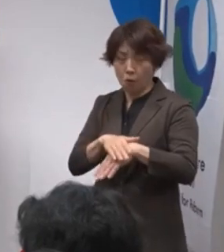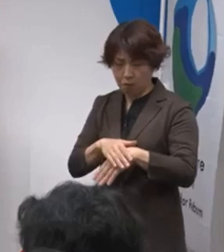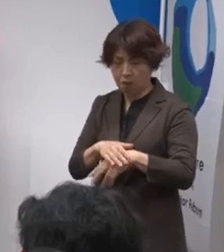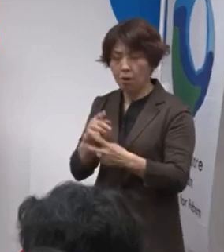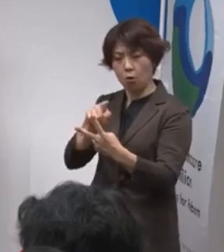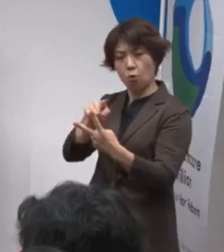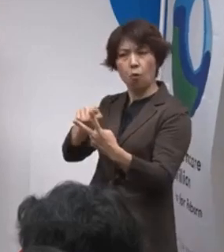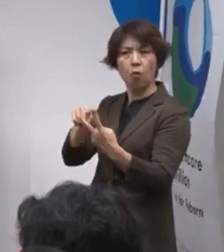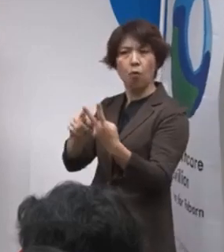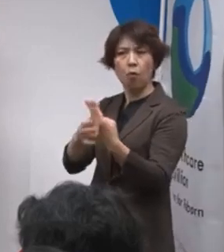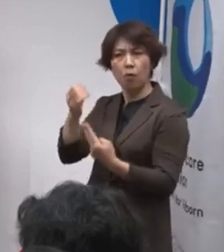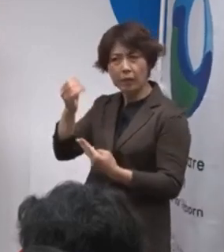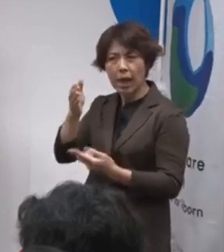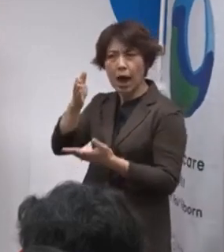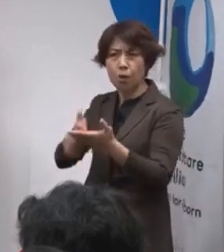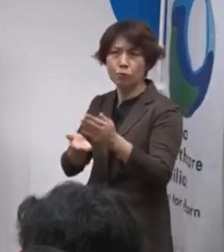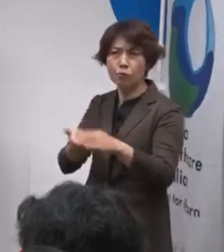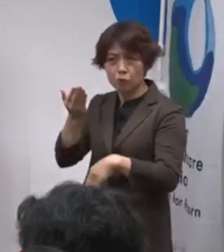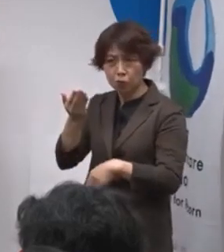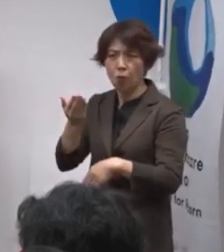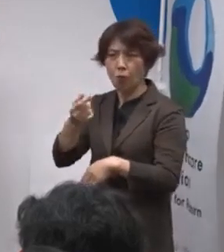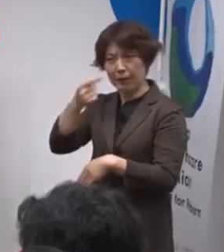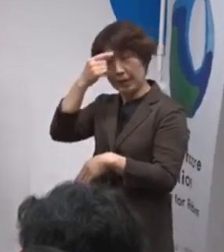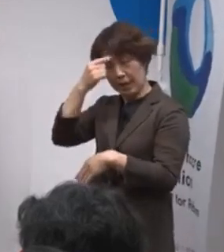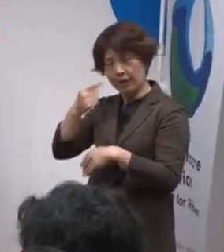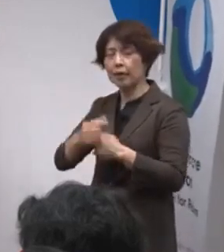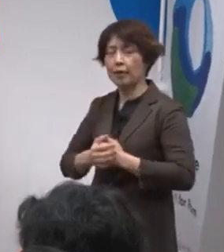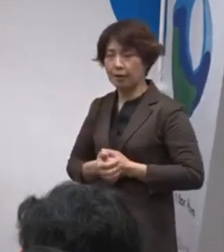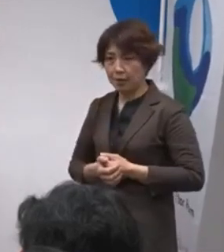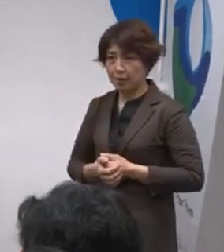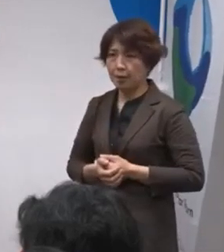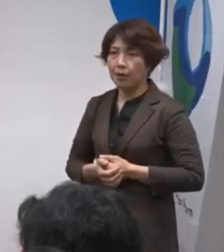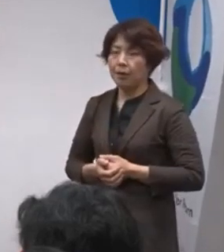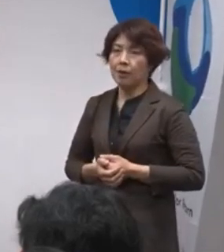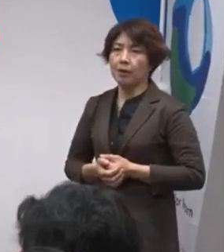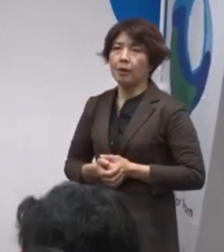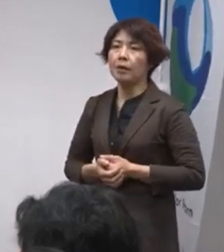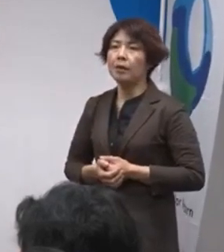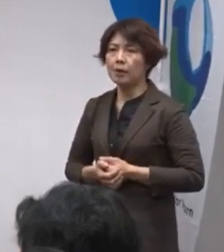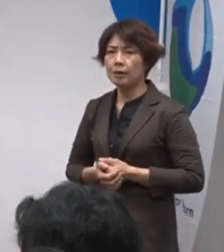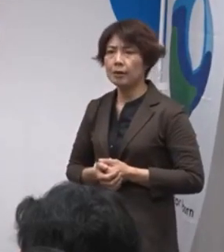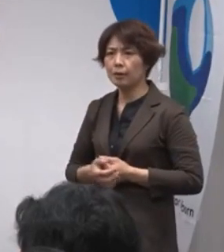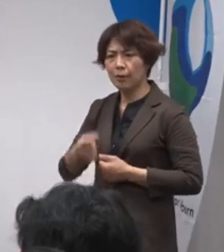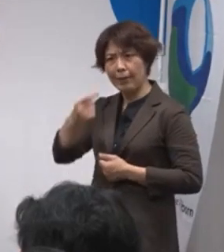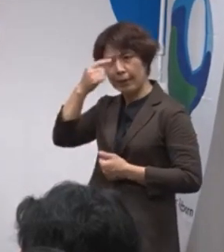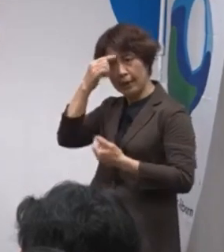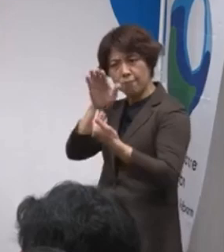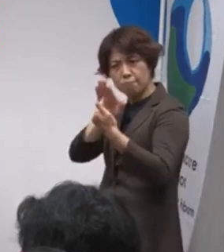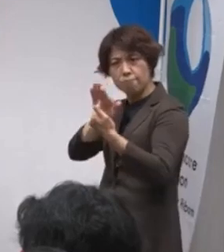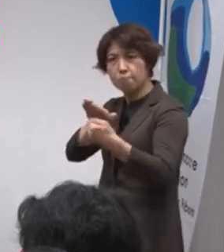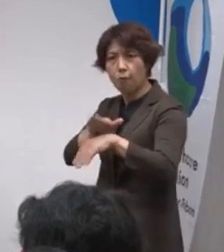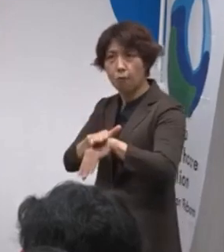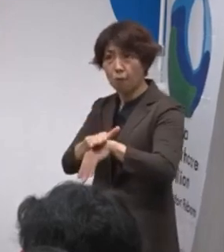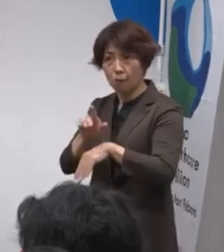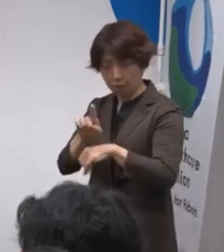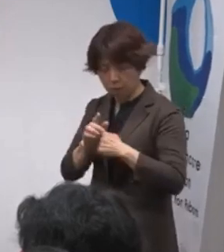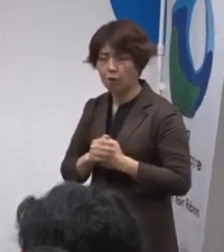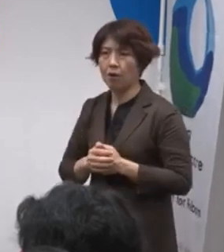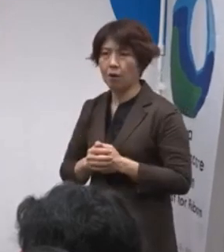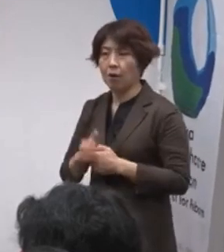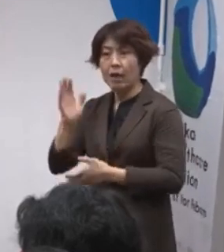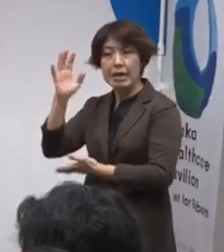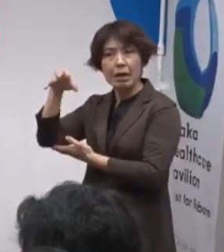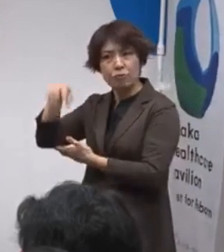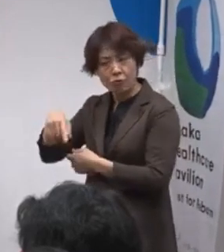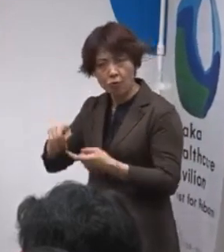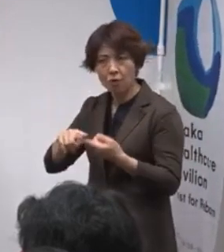空料金請求詐欺でも半数以上を占めているというのが実態です。被害を防ぐポイントですけれども、役所とか税